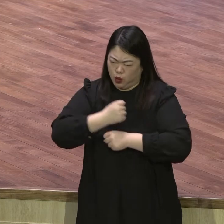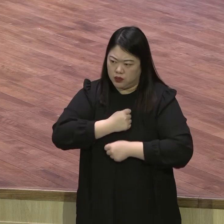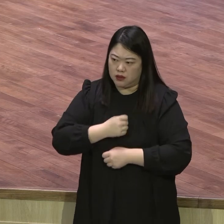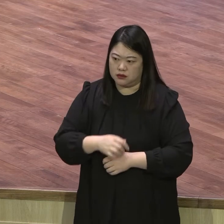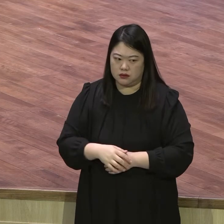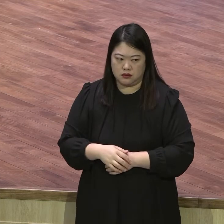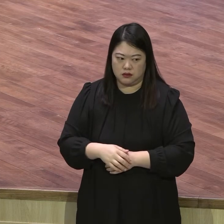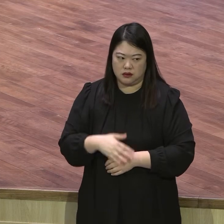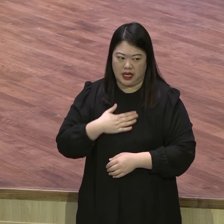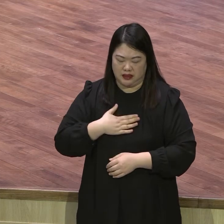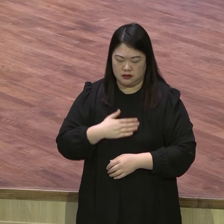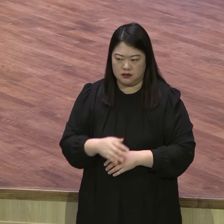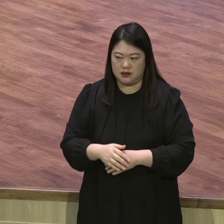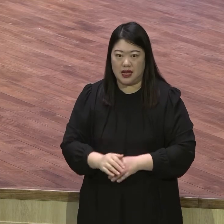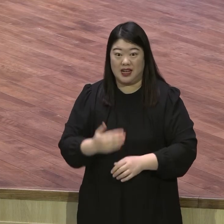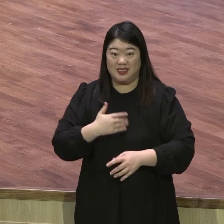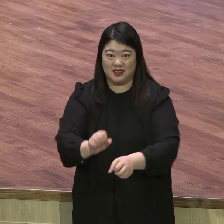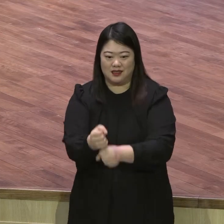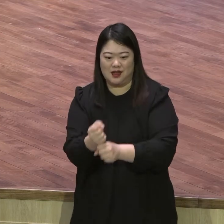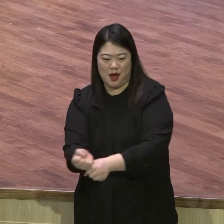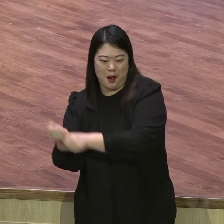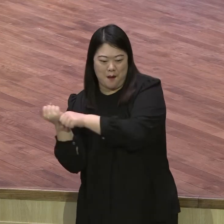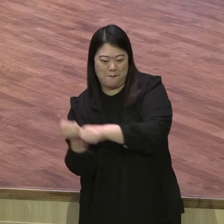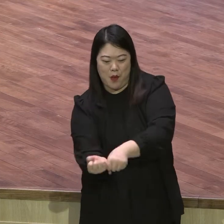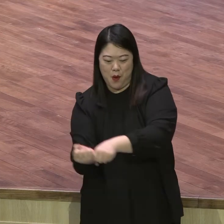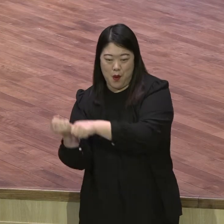빠따만 세대식 때리는데